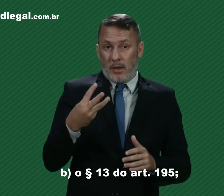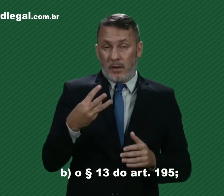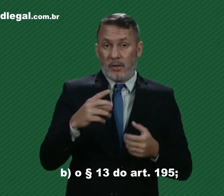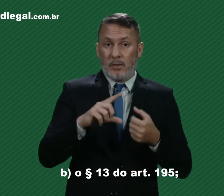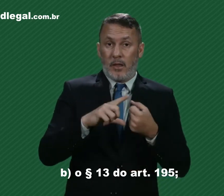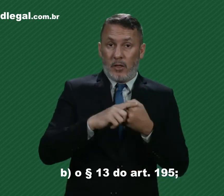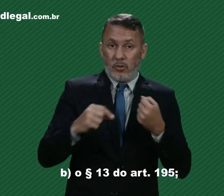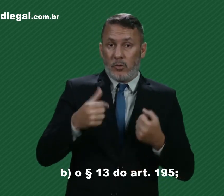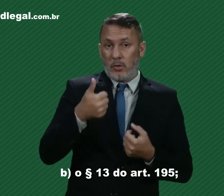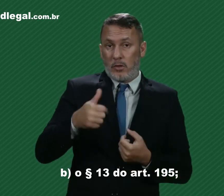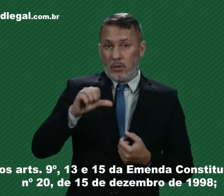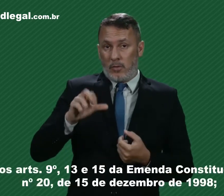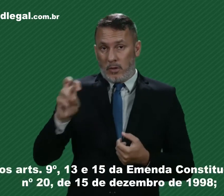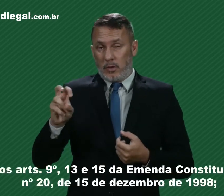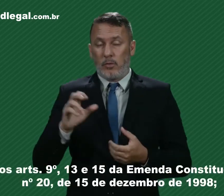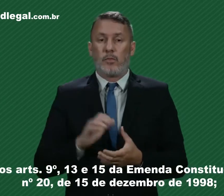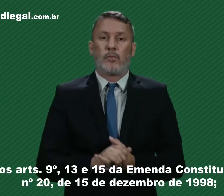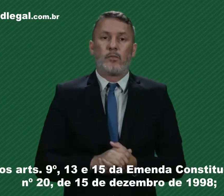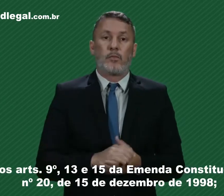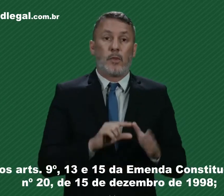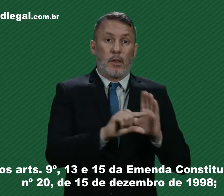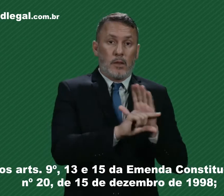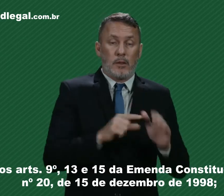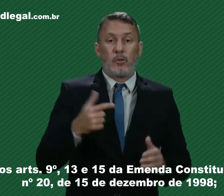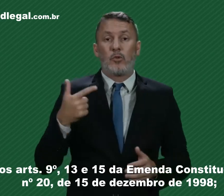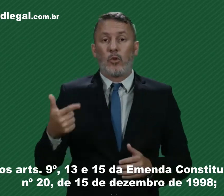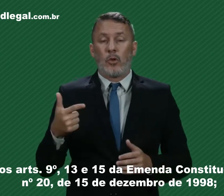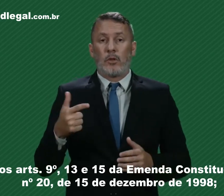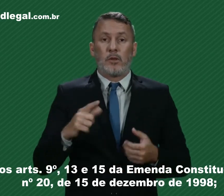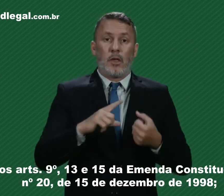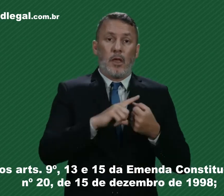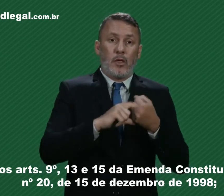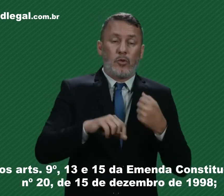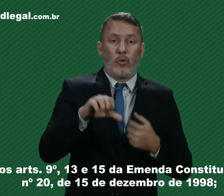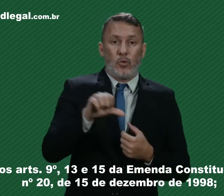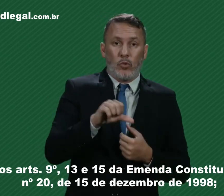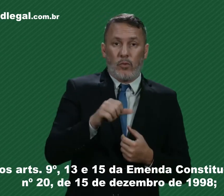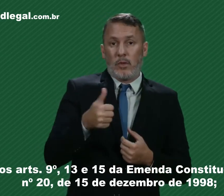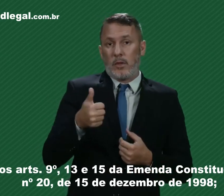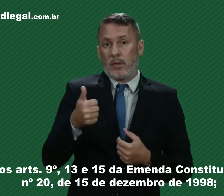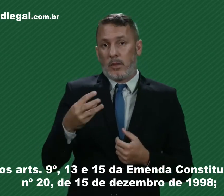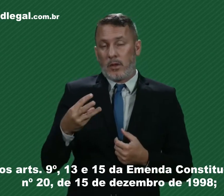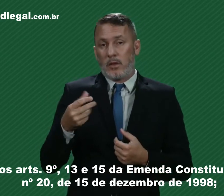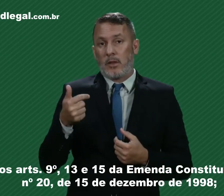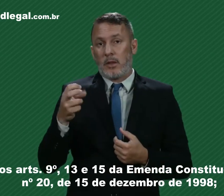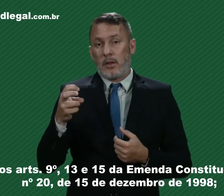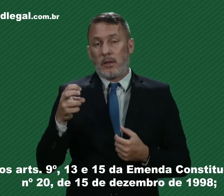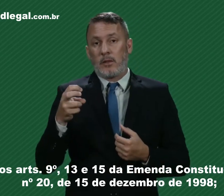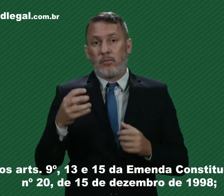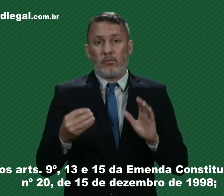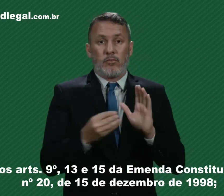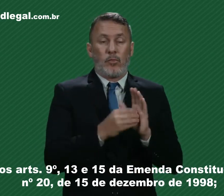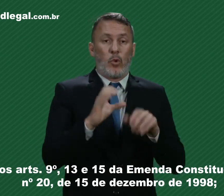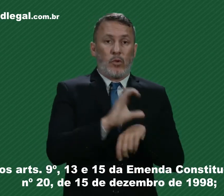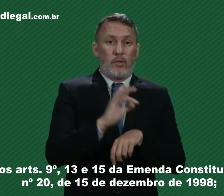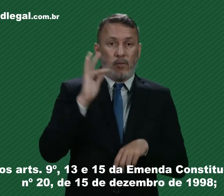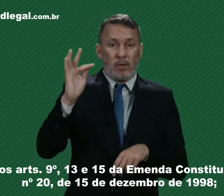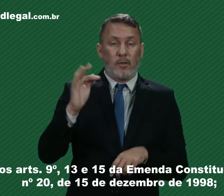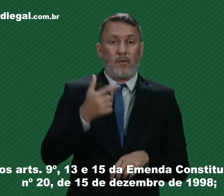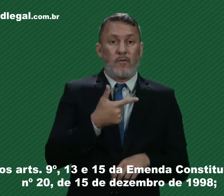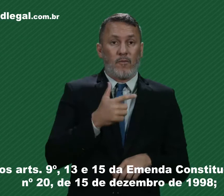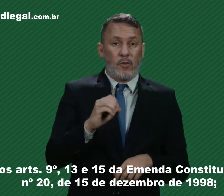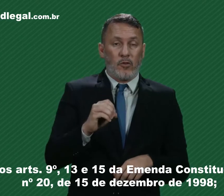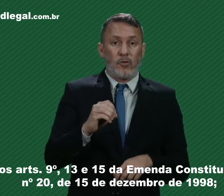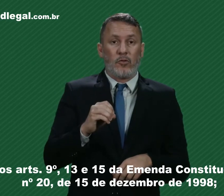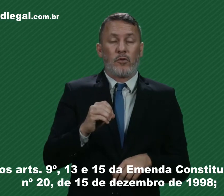artigo 195. Inciso 2. Os artigos 9º, 13 e 15 da Emenda Constitucional número 20,